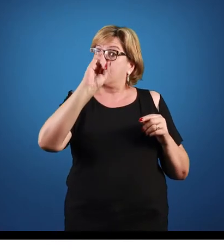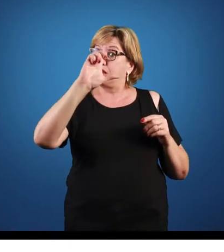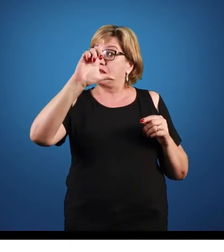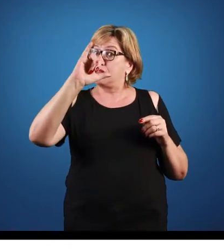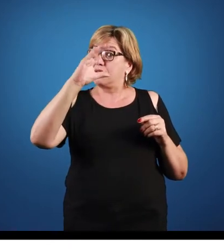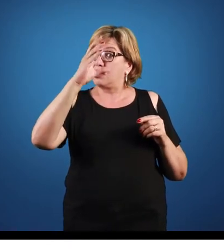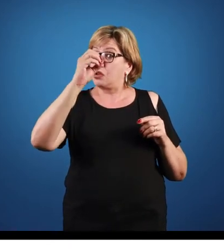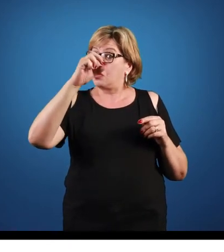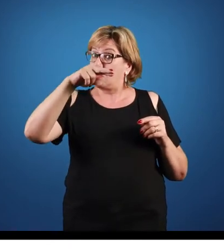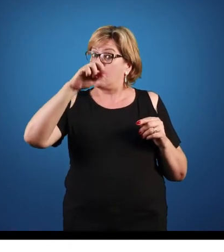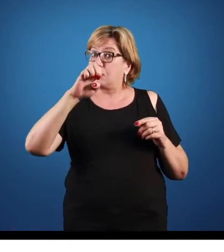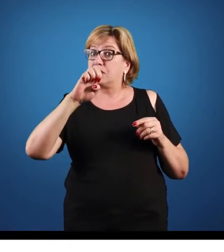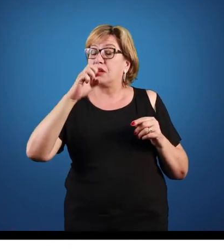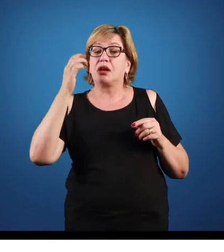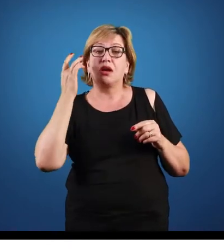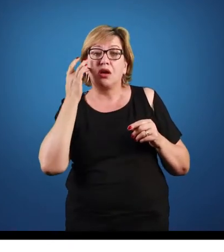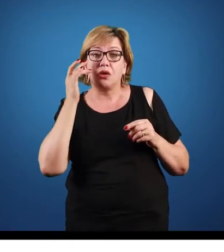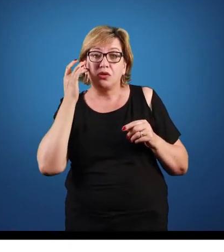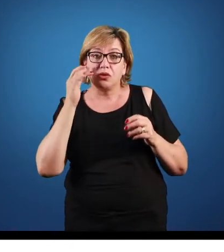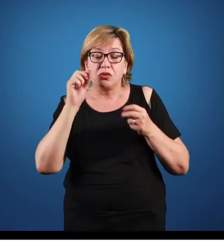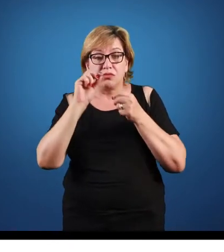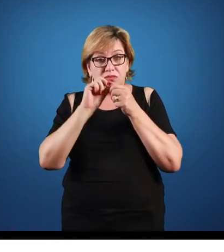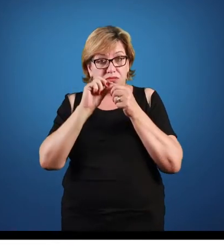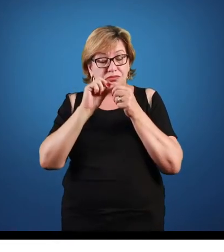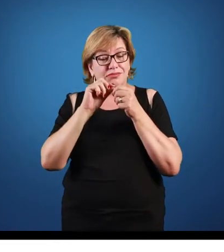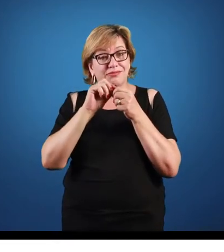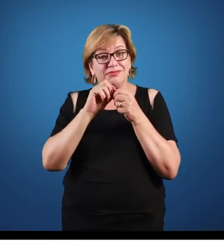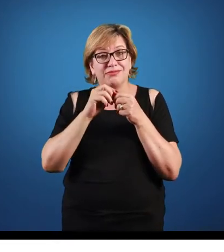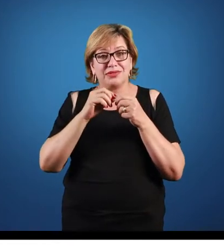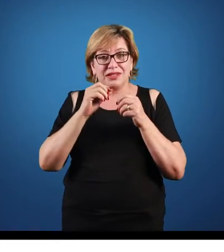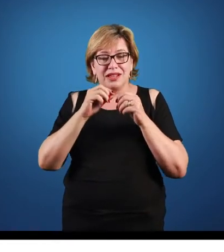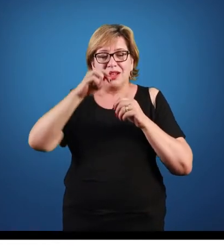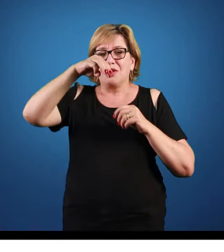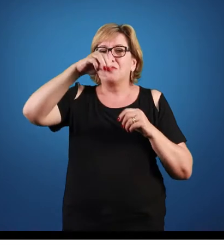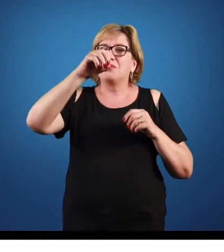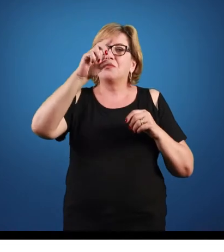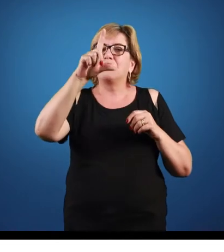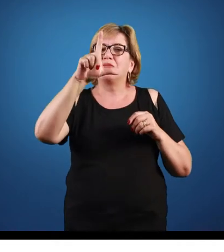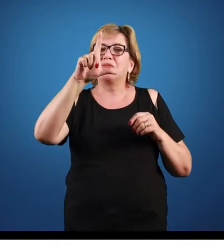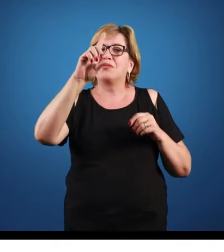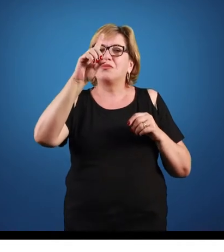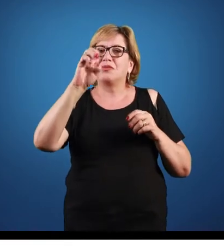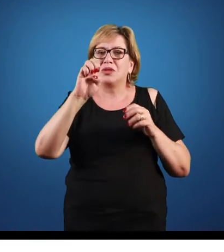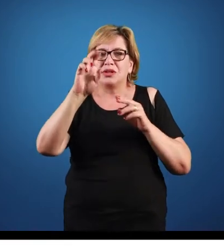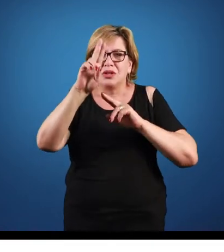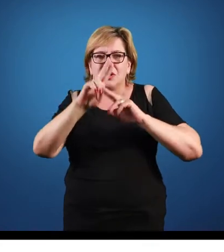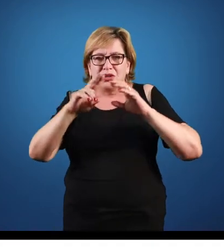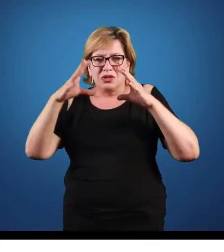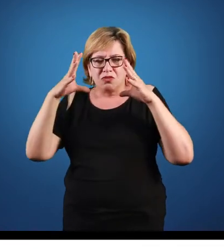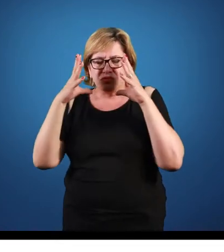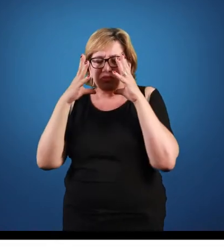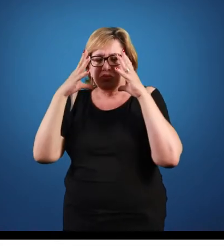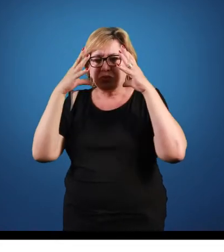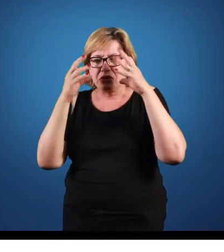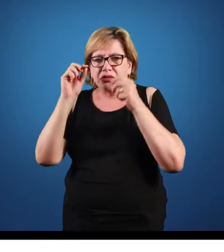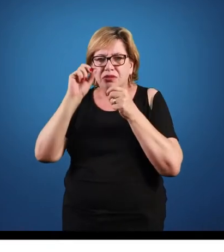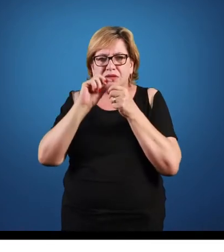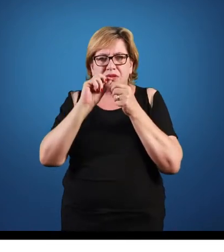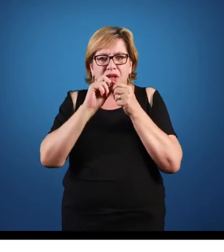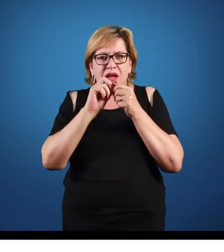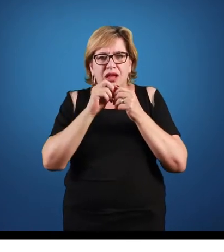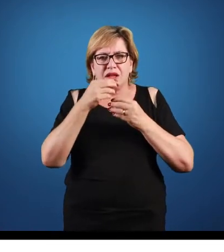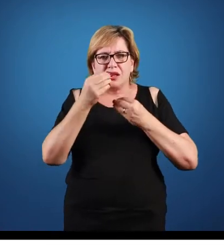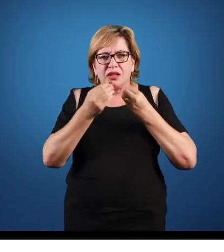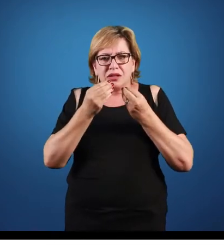diferente do silicone promotion esse que eu sei quando vou fazer é molde eu usei ele aqui só para fazer uma cabeça base para poder